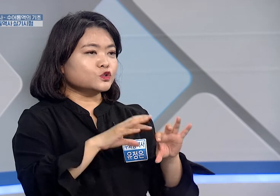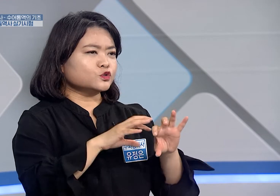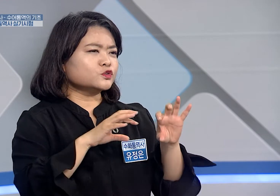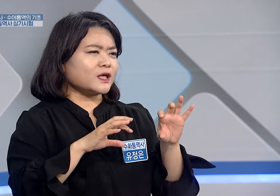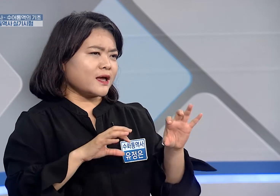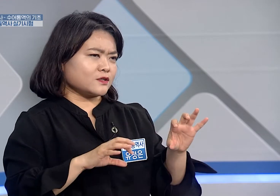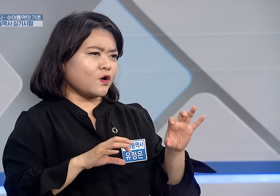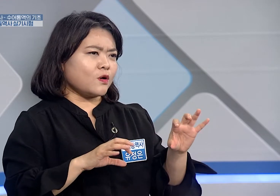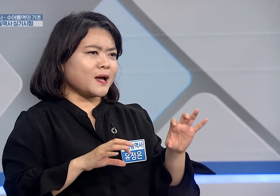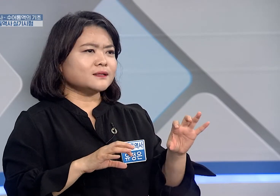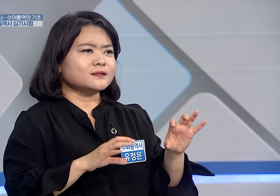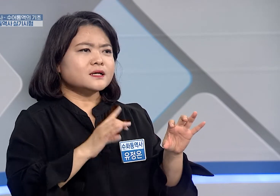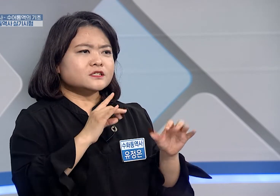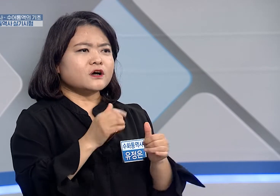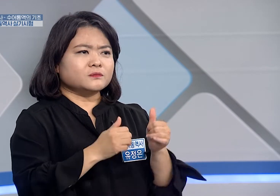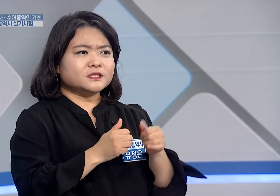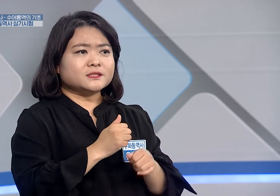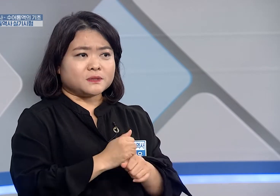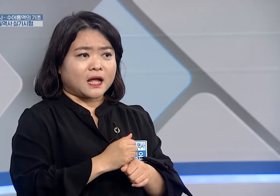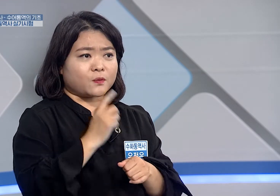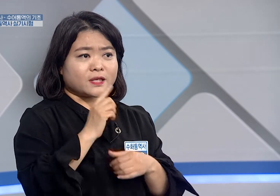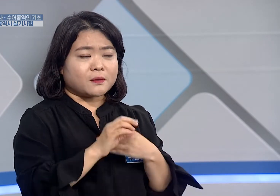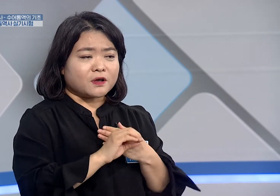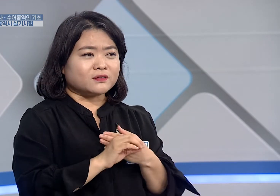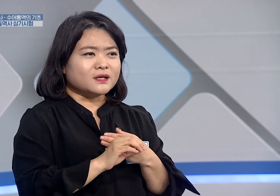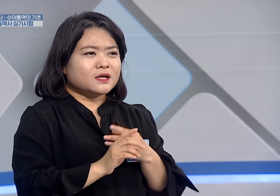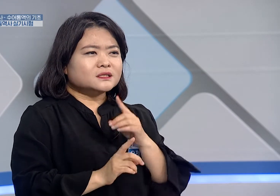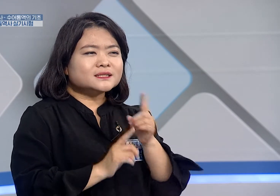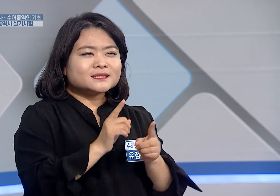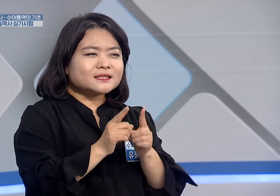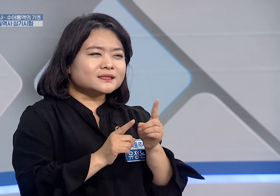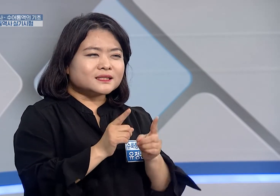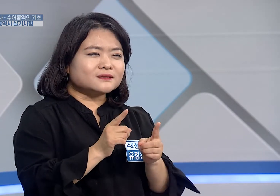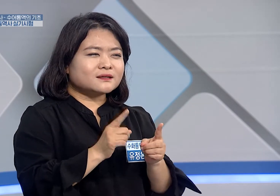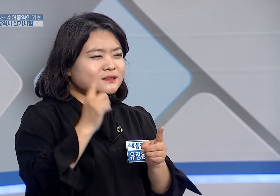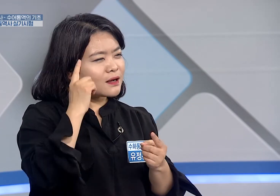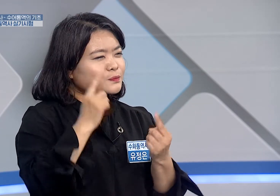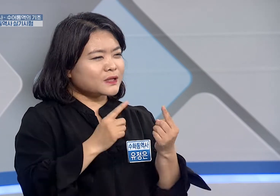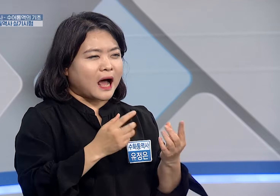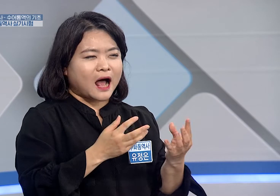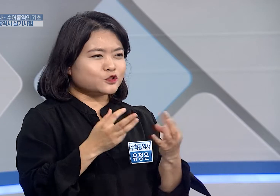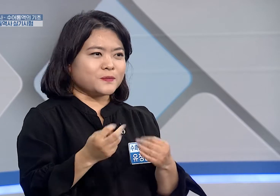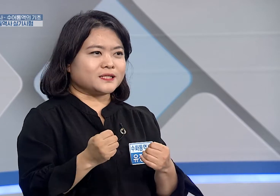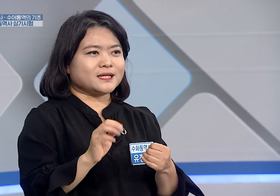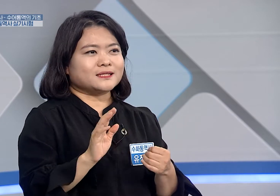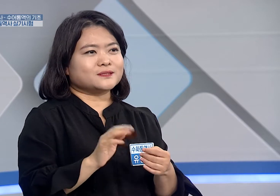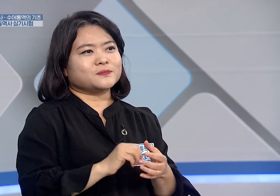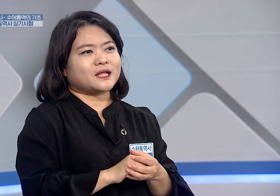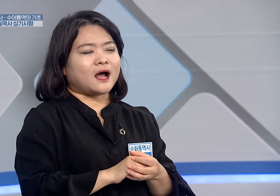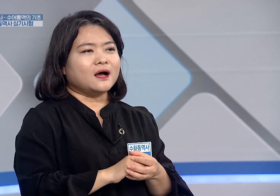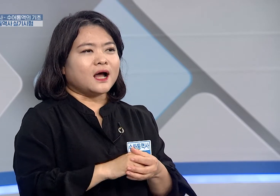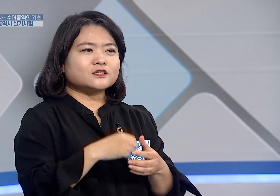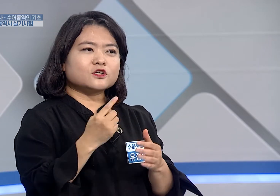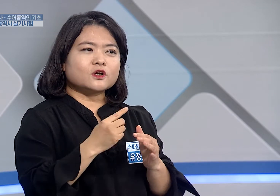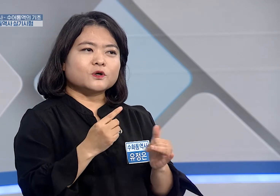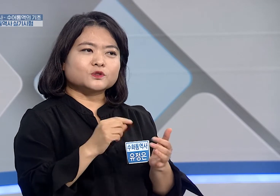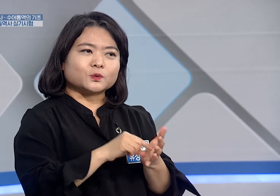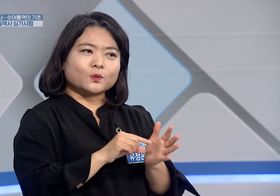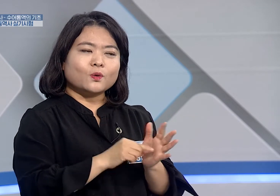두 군데에서만 시험을 칩니다. 왜냐하면 응시자들이 그렇게 생각보다 아주 많지 않습니다. 한 1000여 명 정도?